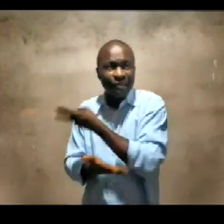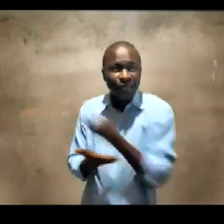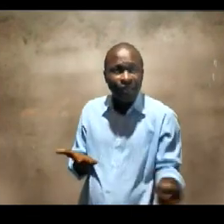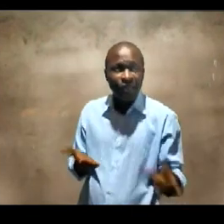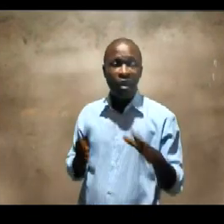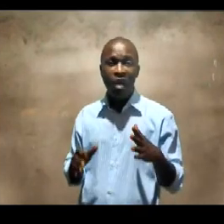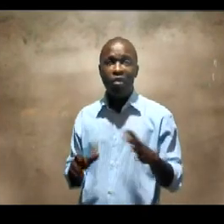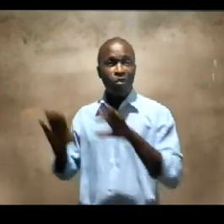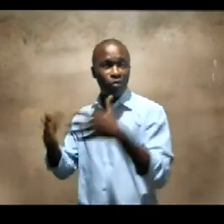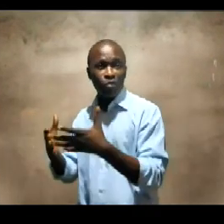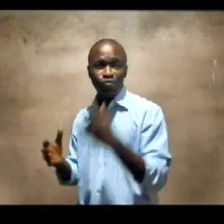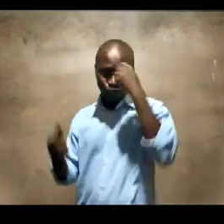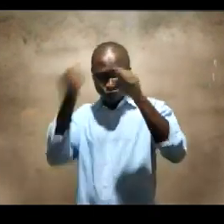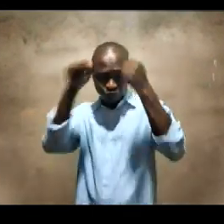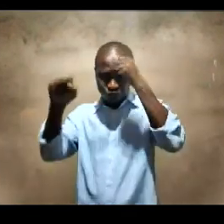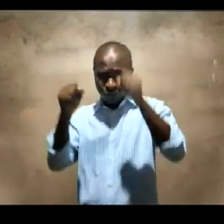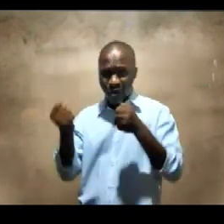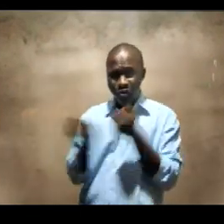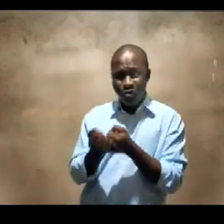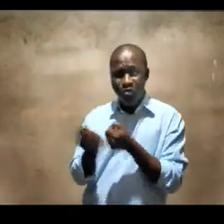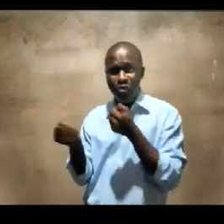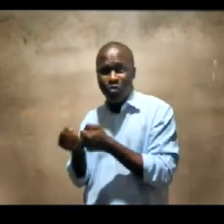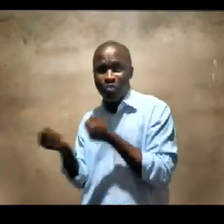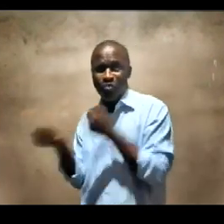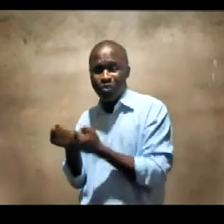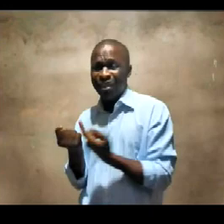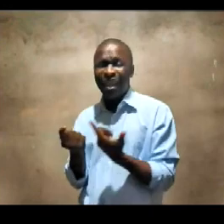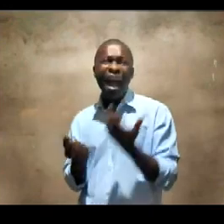mesures insuffisantes aux yeux de l'opposition qui a organisé plusieurs